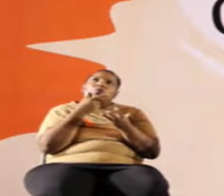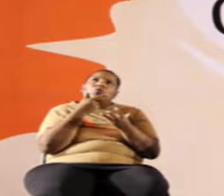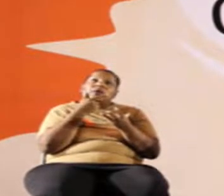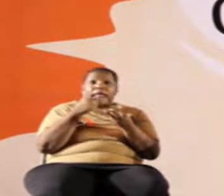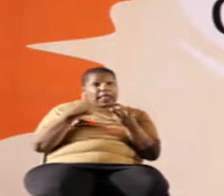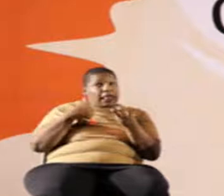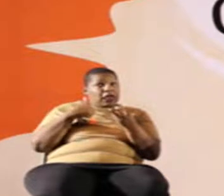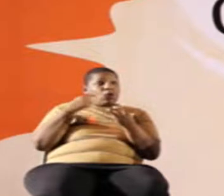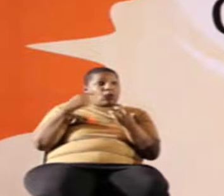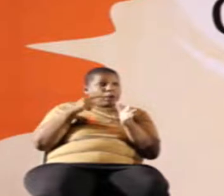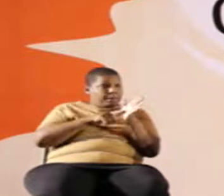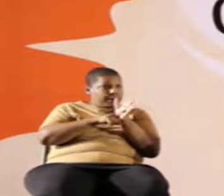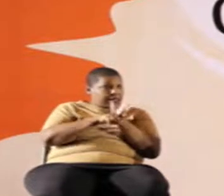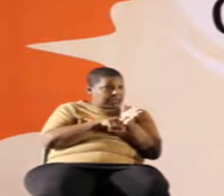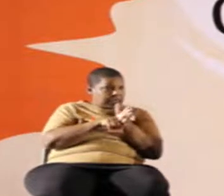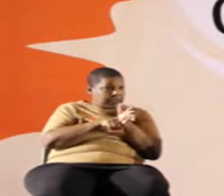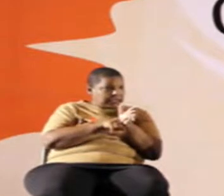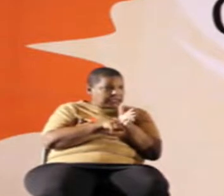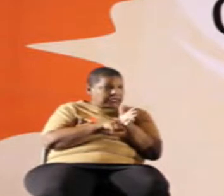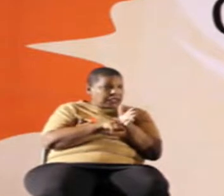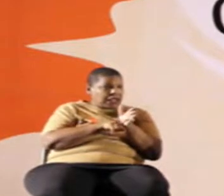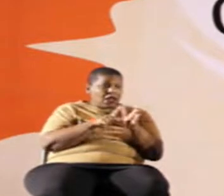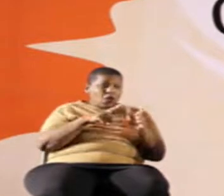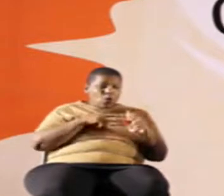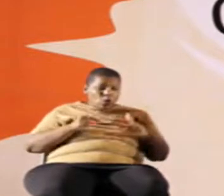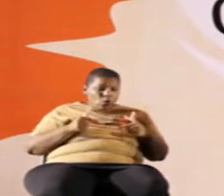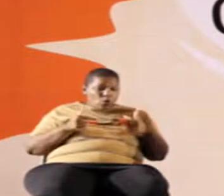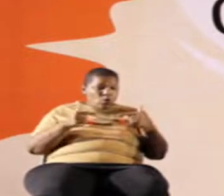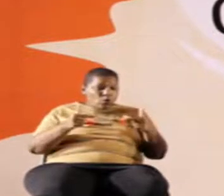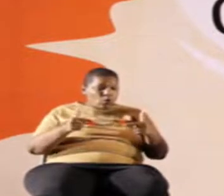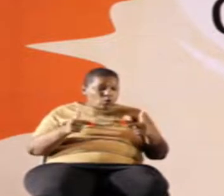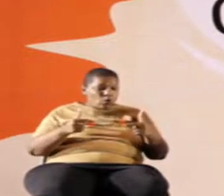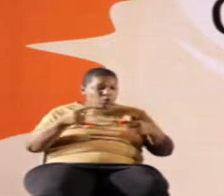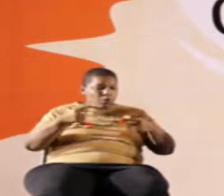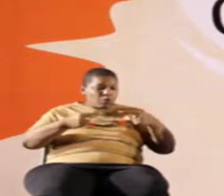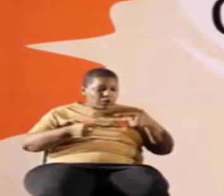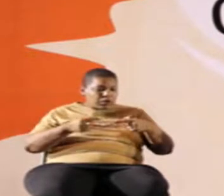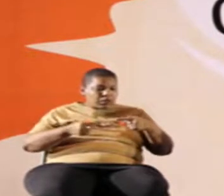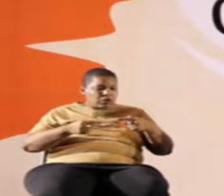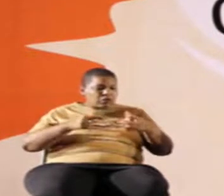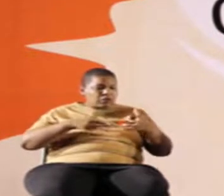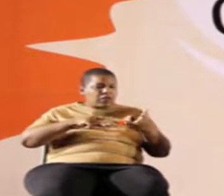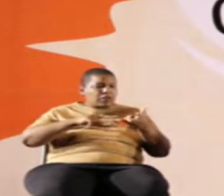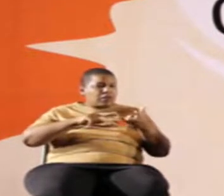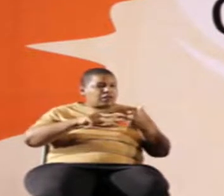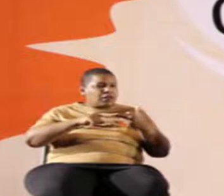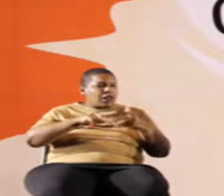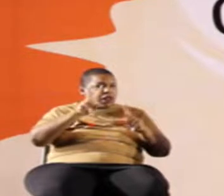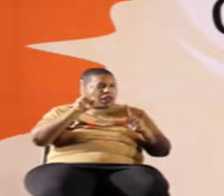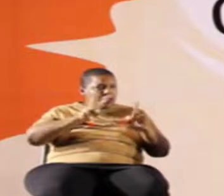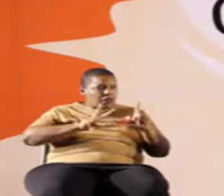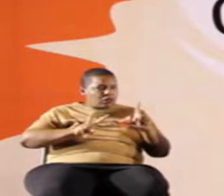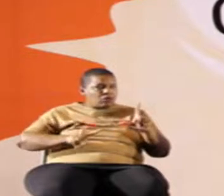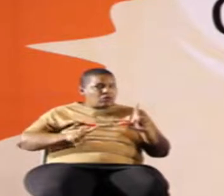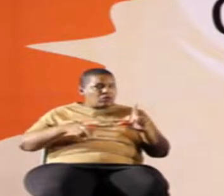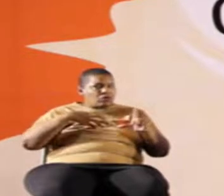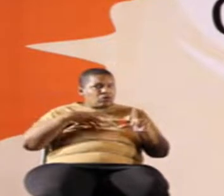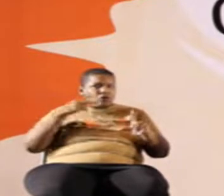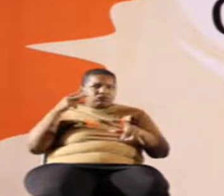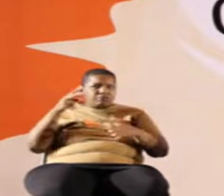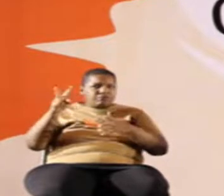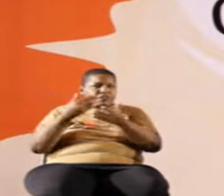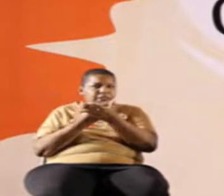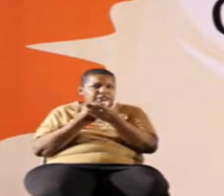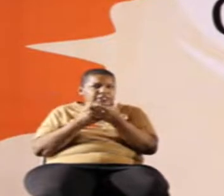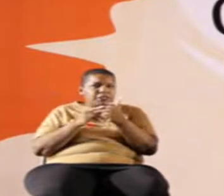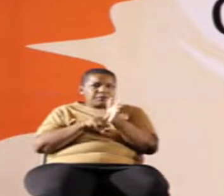E como ativista político, eu falei, tem várias leituras que a gente pode fazer daí, né? Tem várias leituras que fazer daí, e